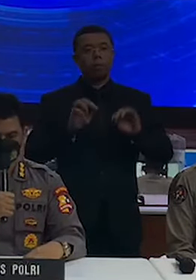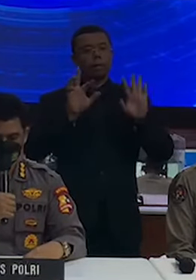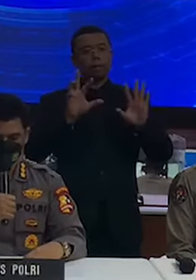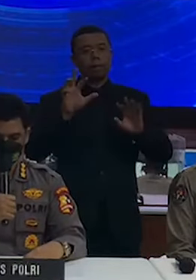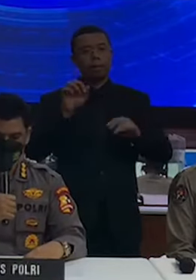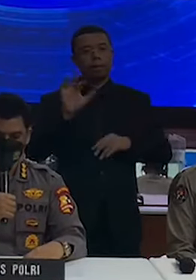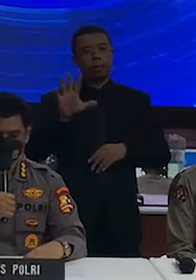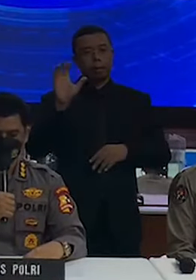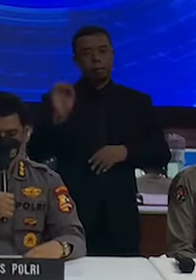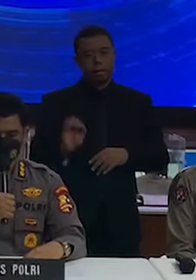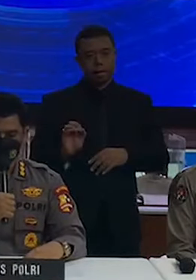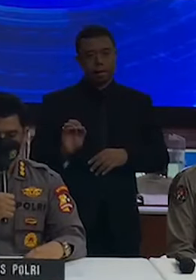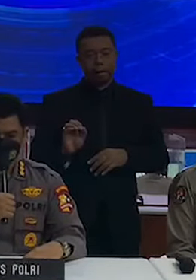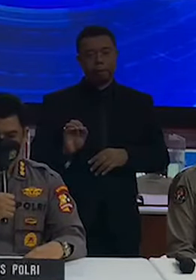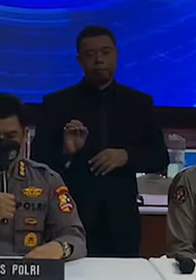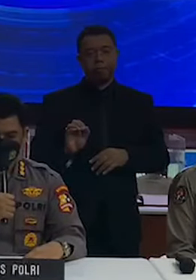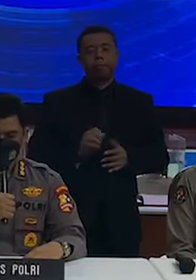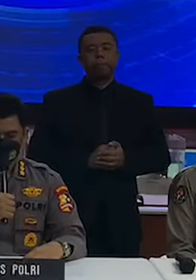16,9%.